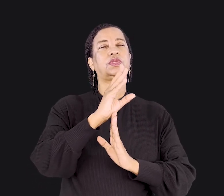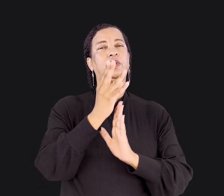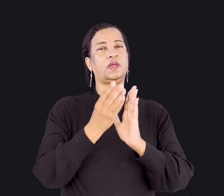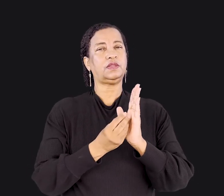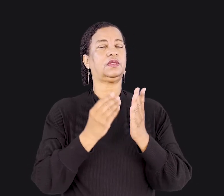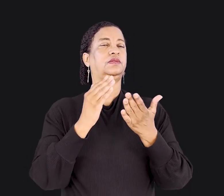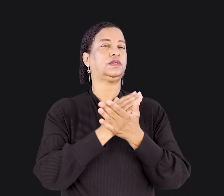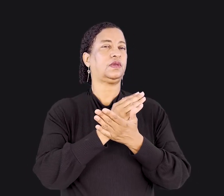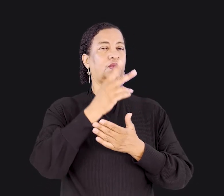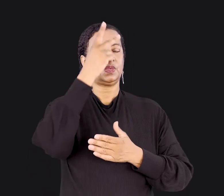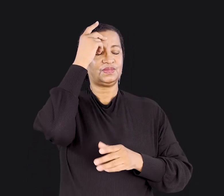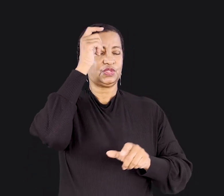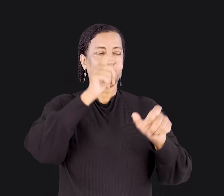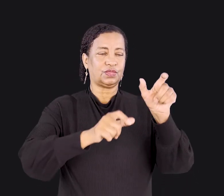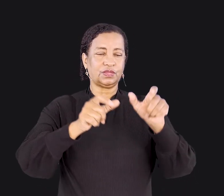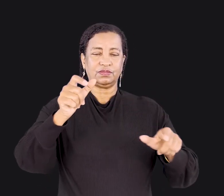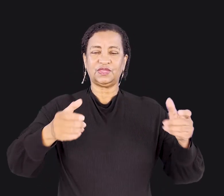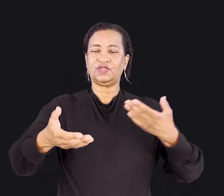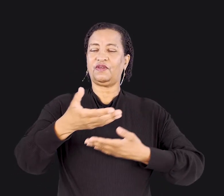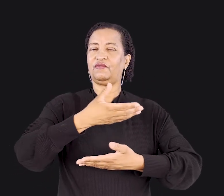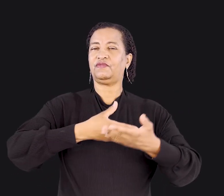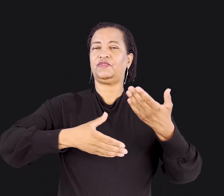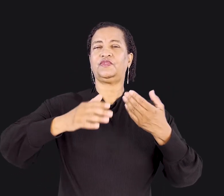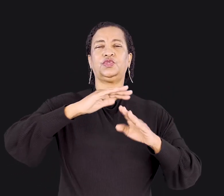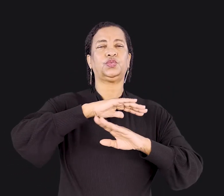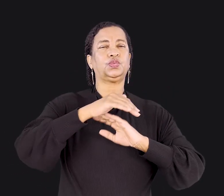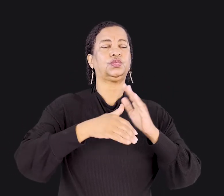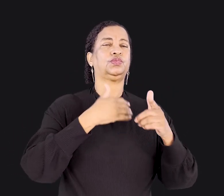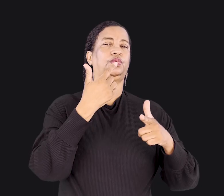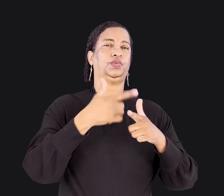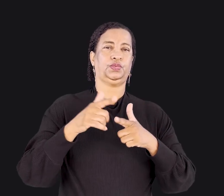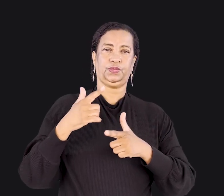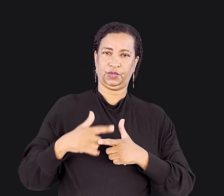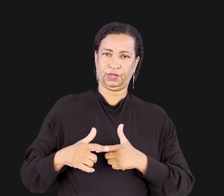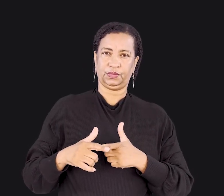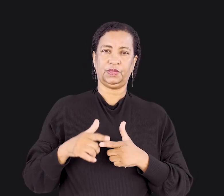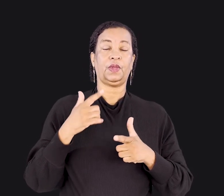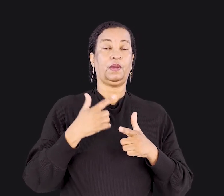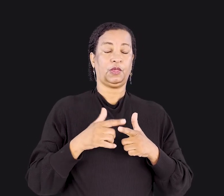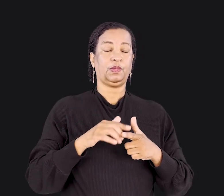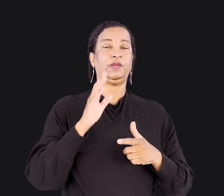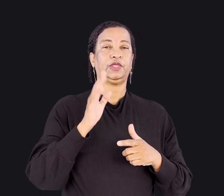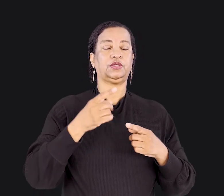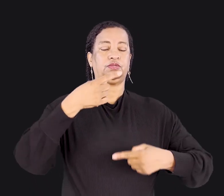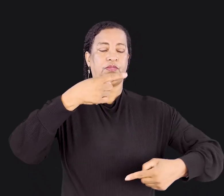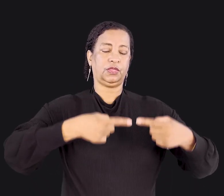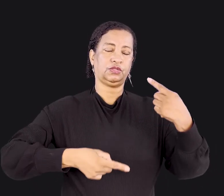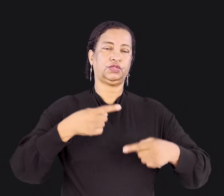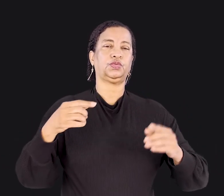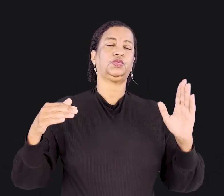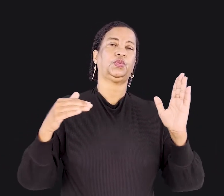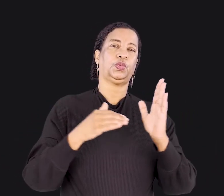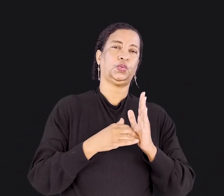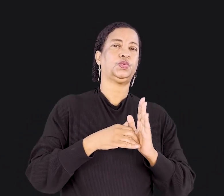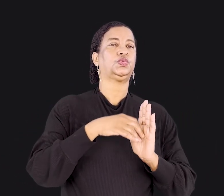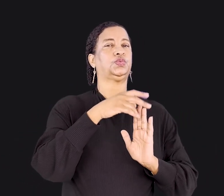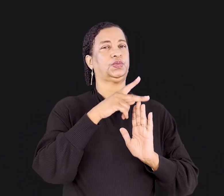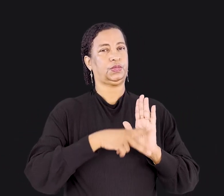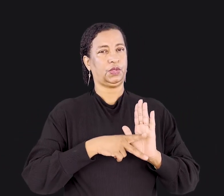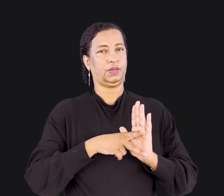membros estavam envolvidos em todo tipo de problemas. Problemas que já discutimos nos últimos programas.